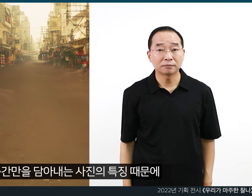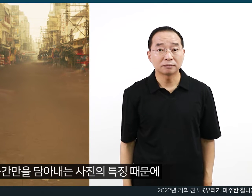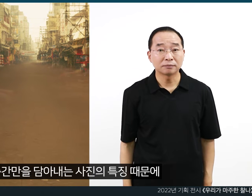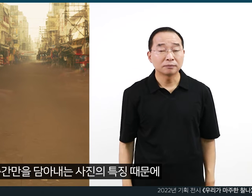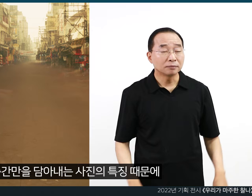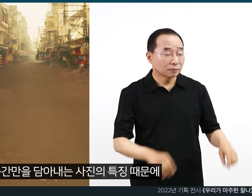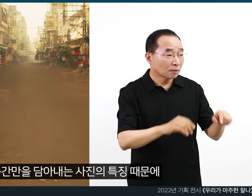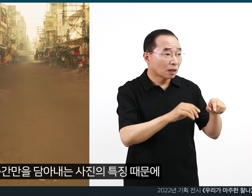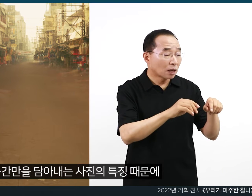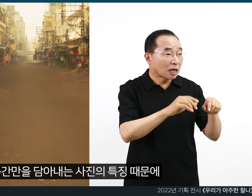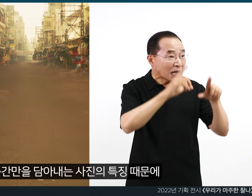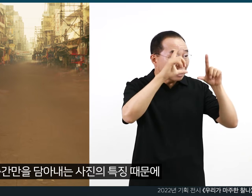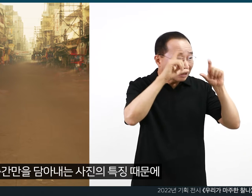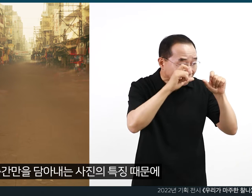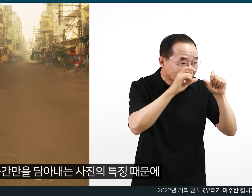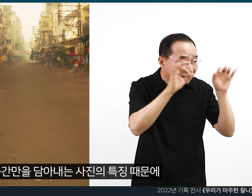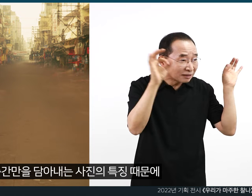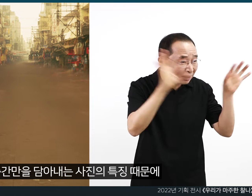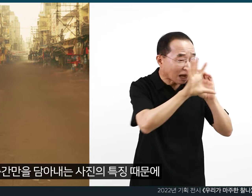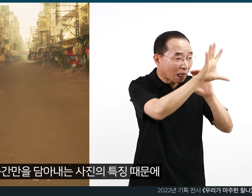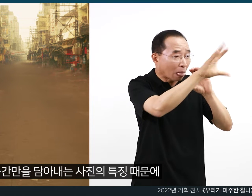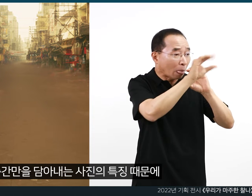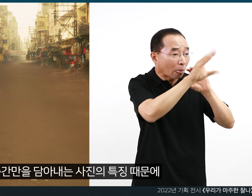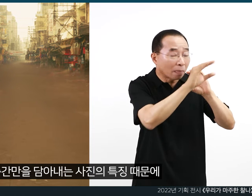순간만을 담아내는 사진의 특징 때문에